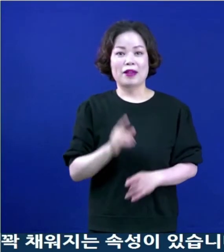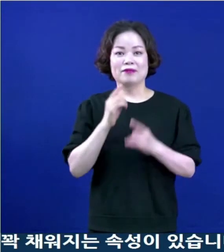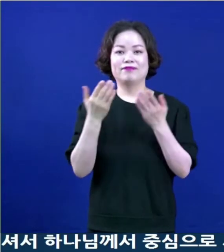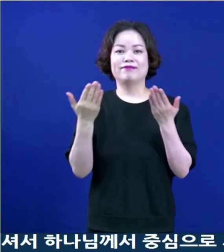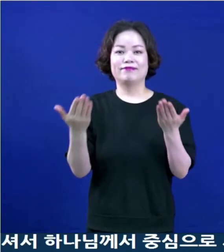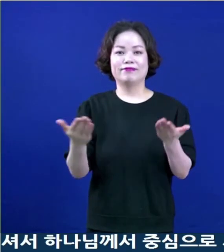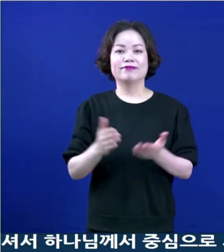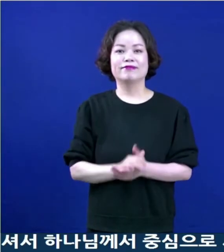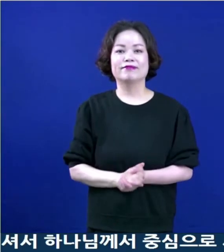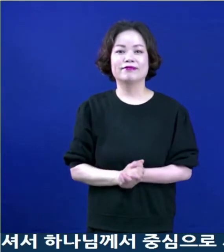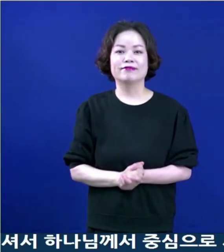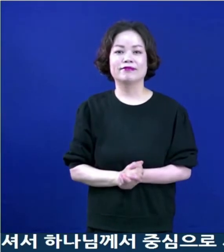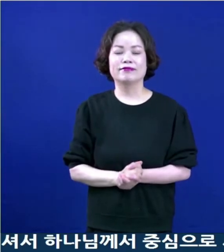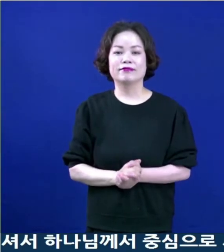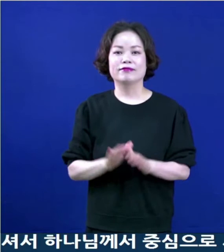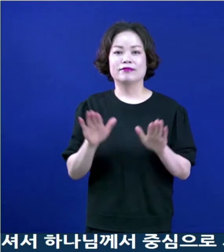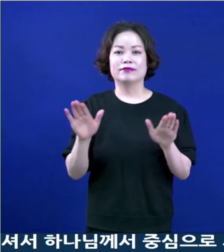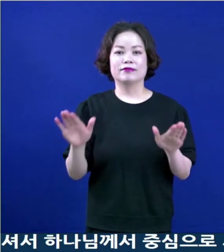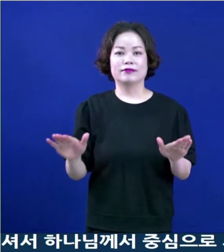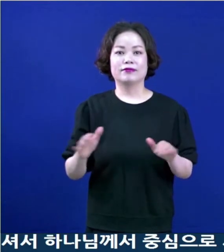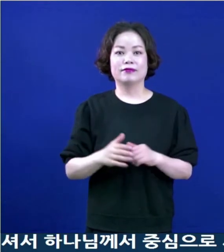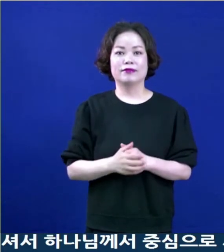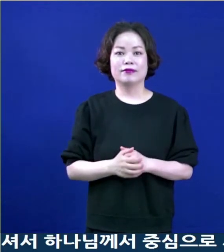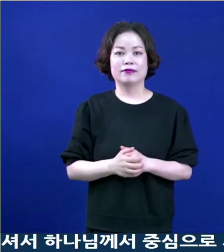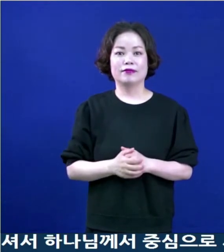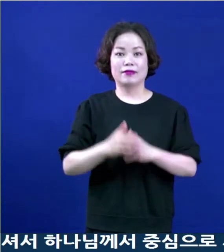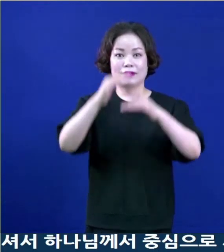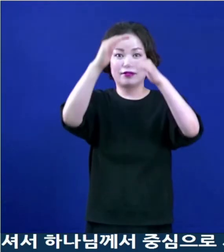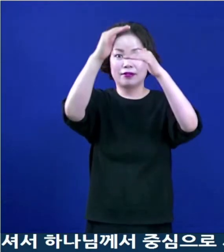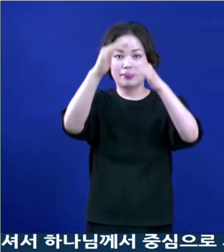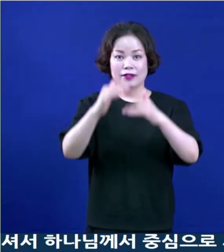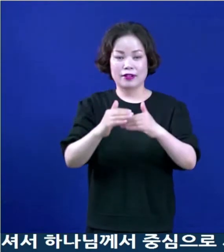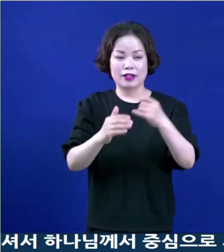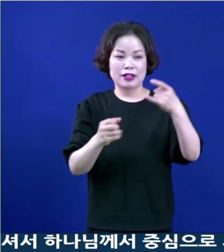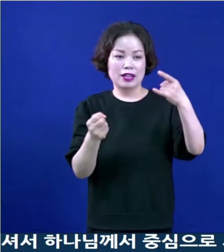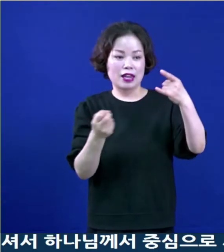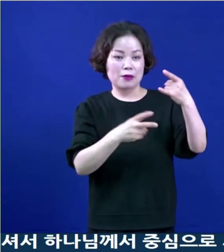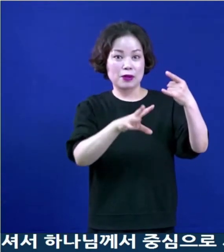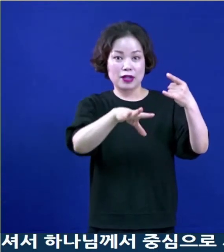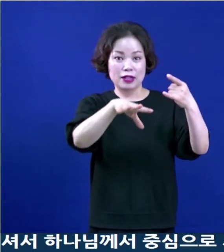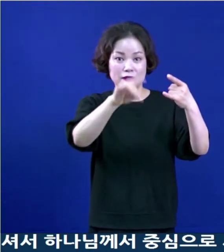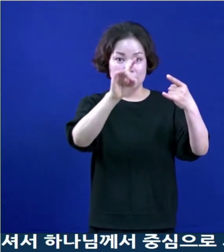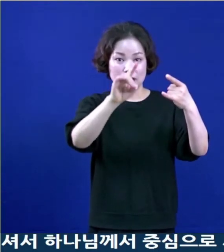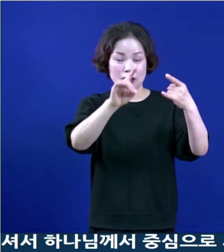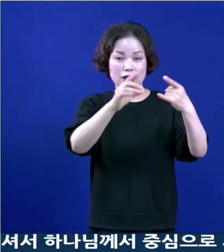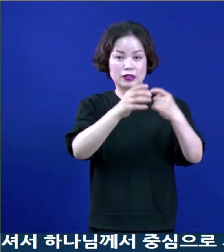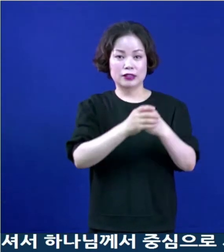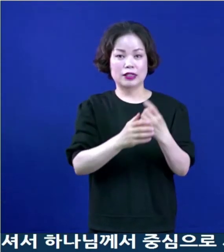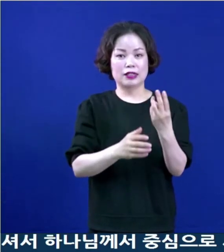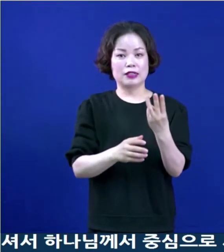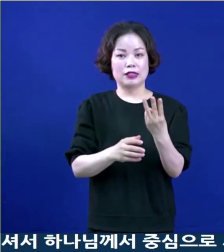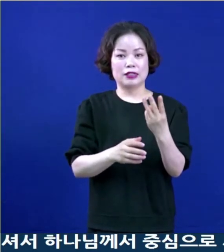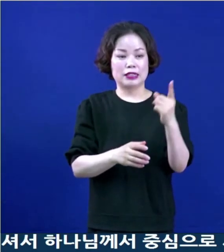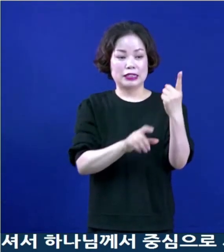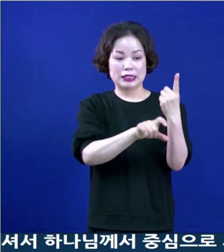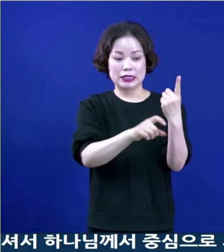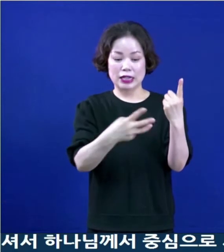것처럼 오늘 본문은 에베소서 첫 장 3절에서 6절까지입니다.